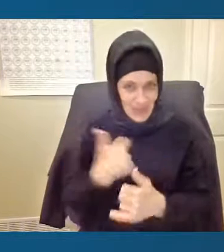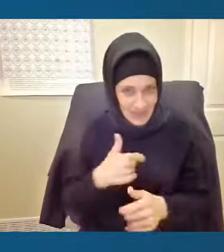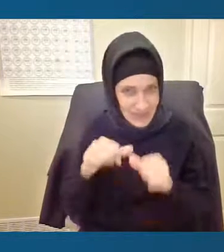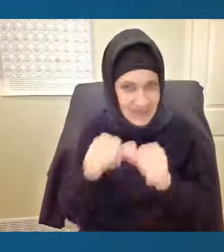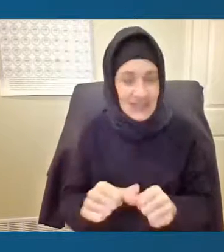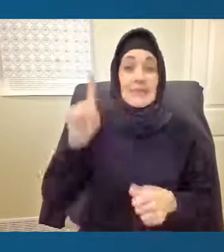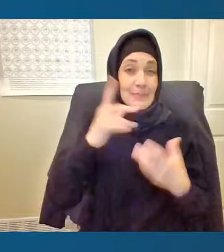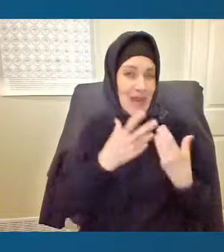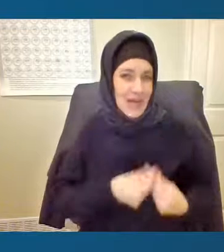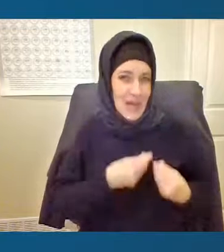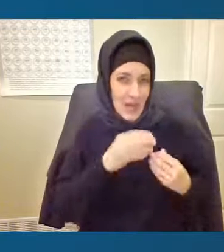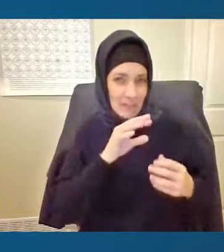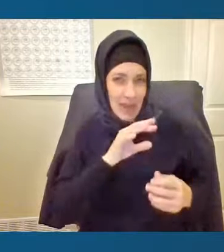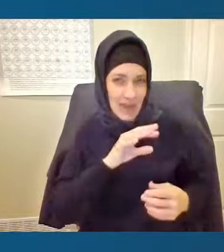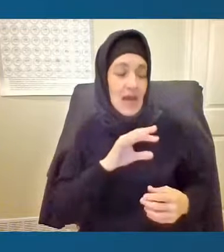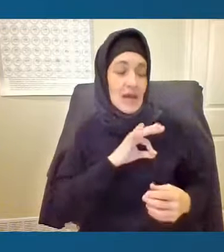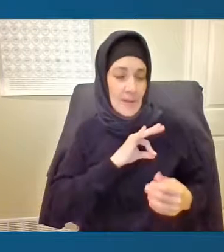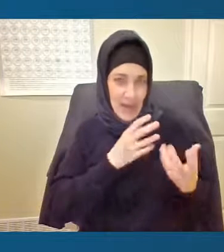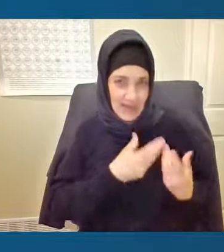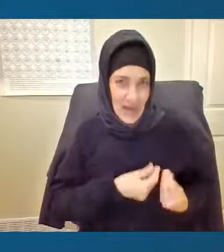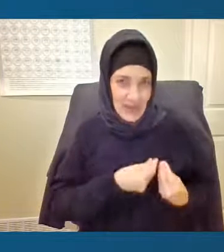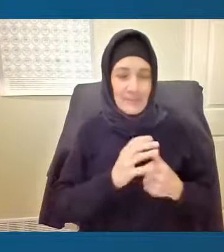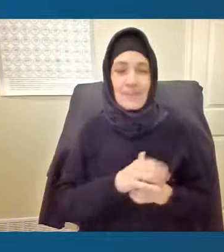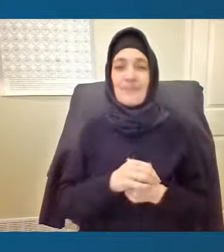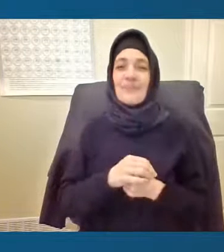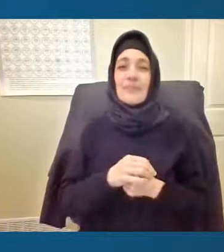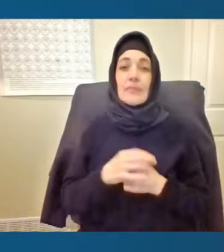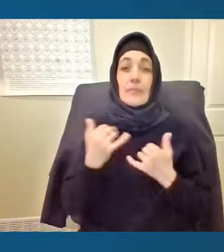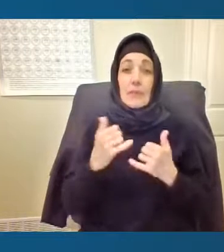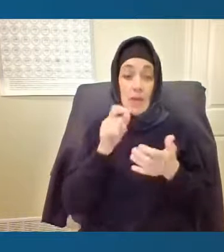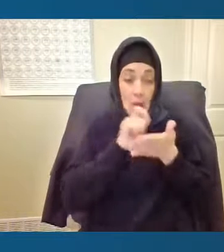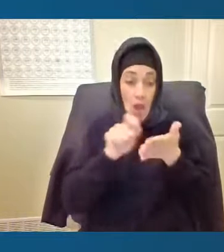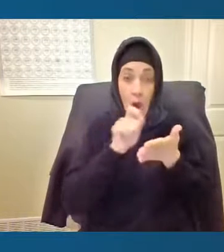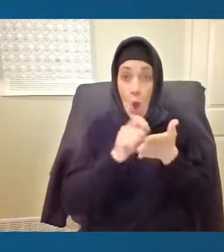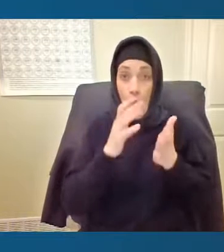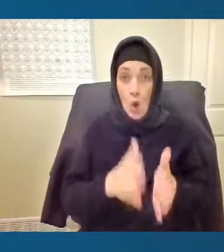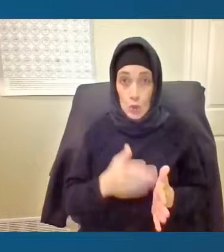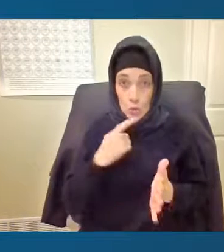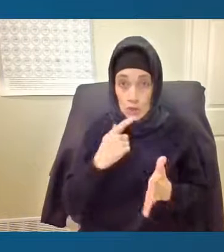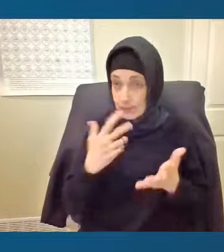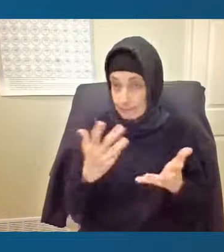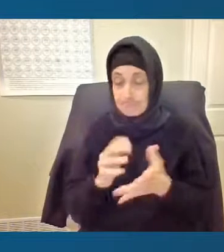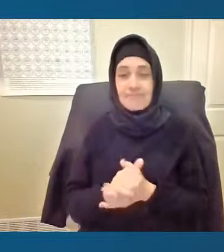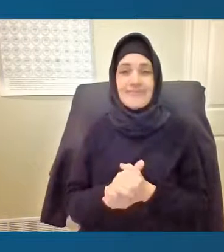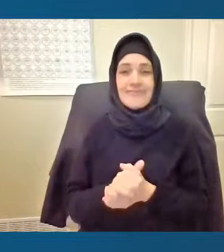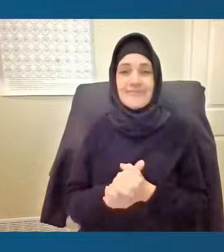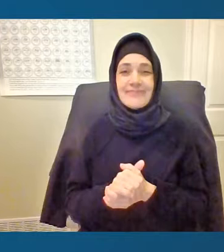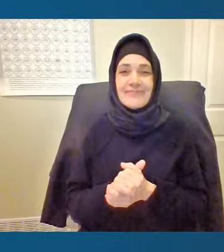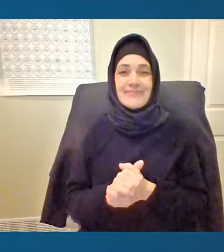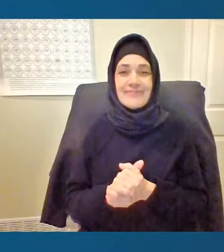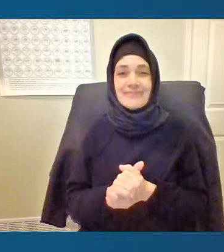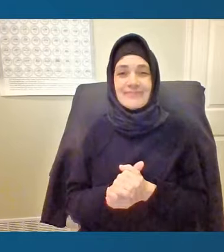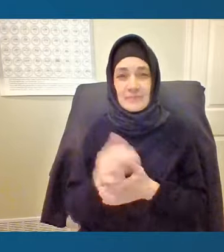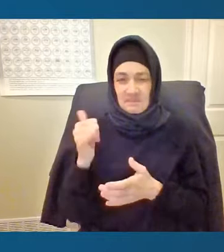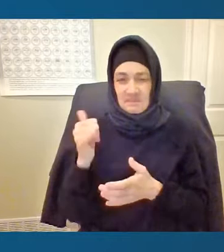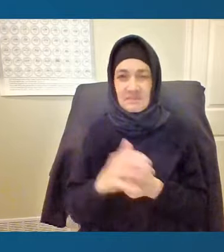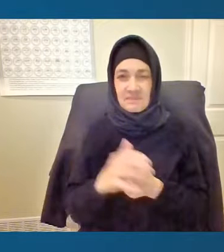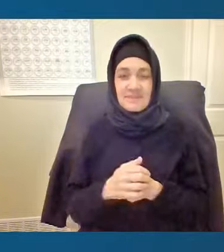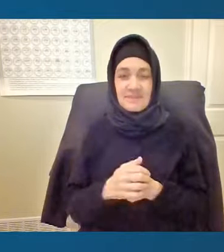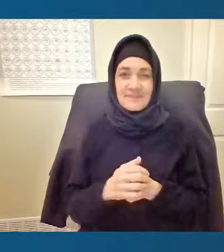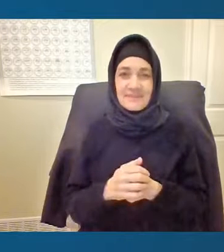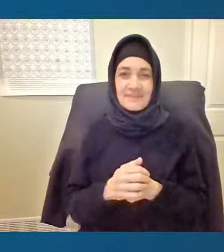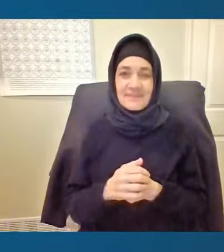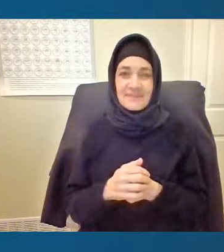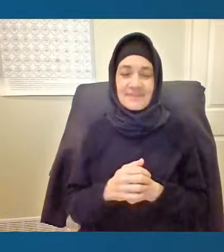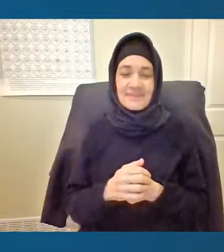Bismillahirrahmanirrahim. The author, he says these words. وَتَوَاضَعْ لِلْحَقِّ وَخْضَعْ لَهُ وَأَدِمْ